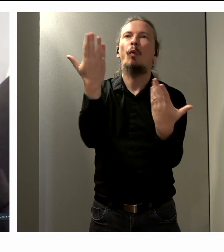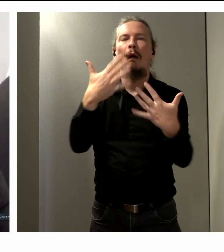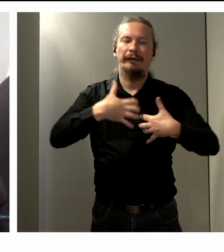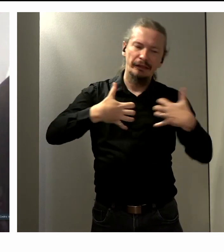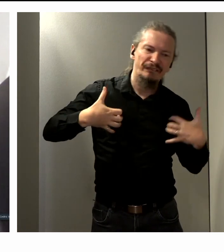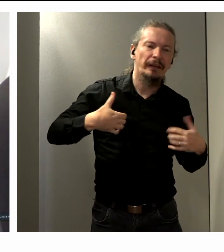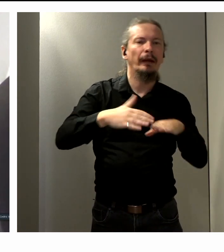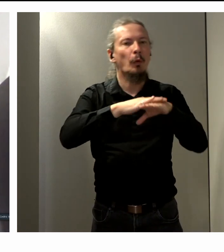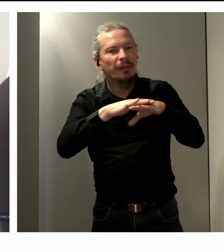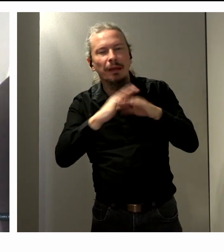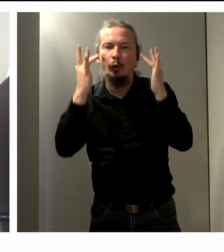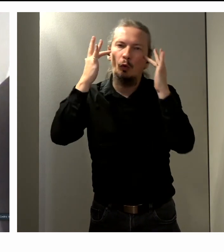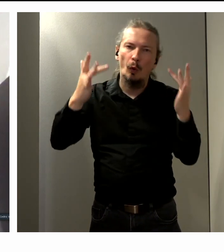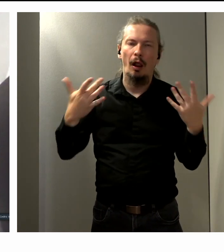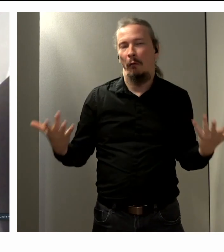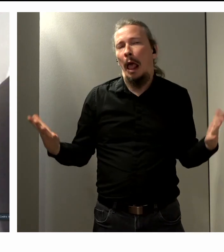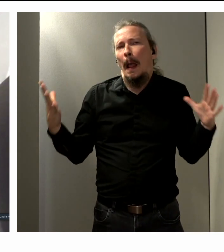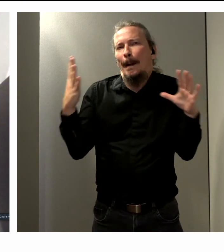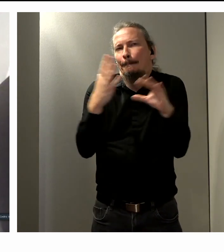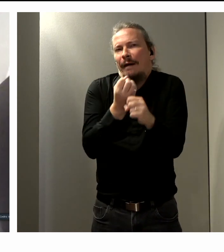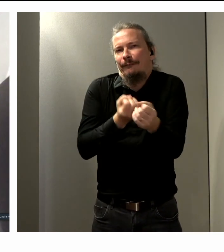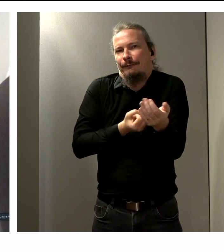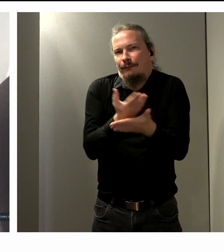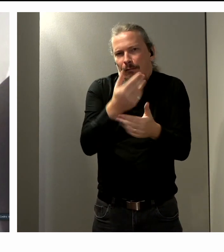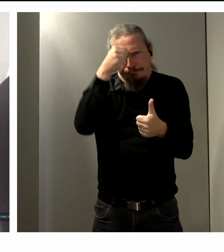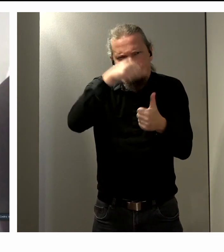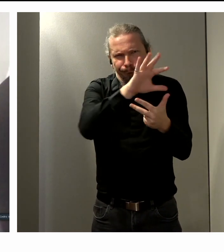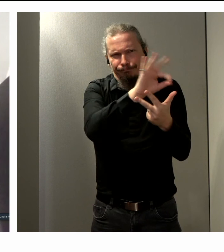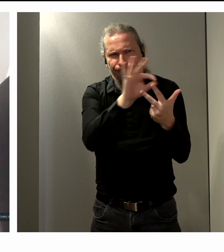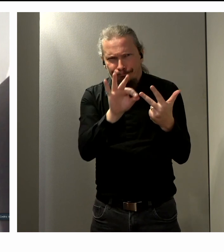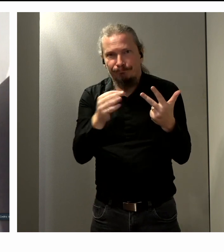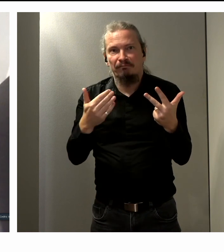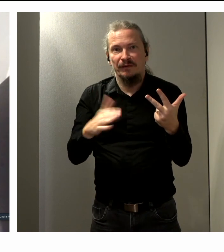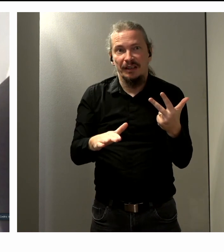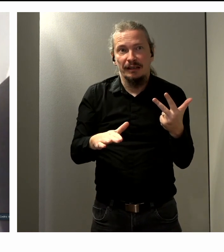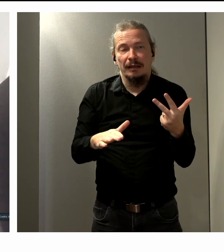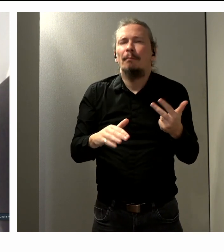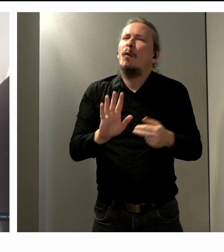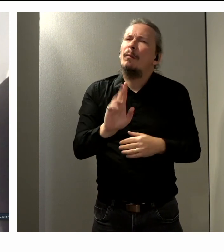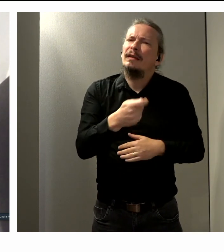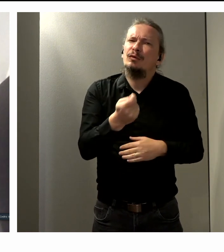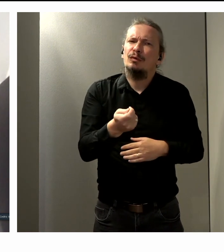scientifique, politique ou culturel. Voilà ce que j'en retiens. Et